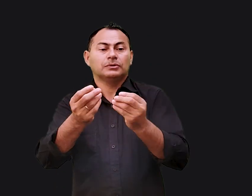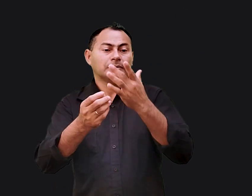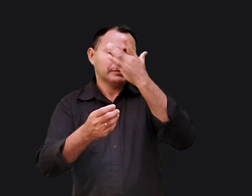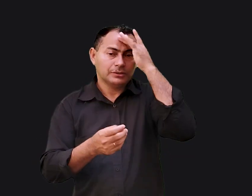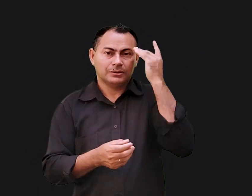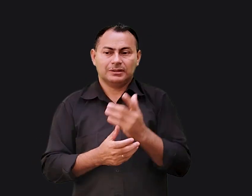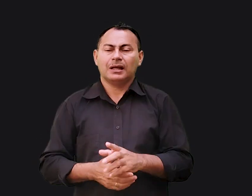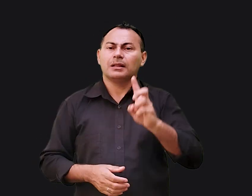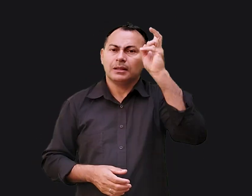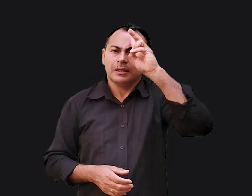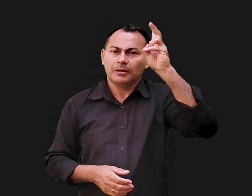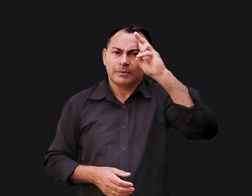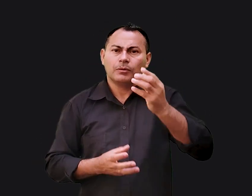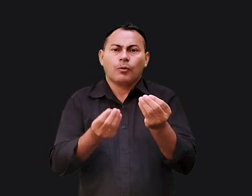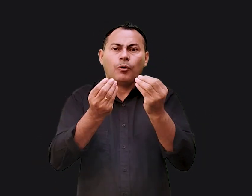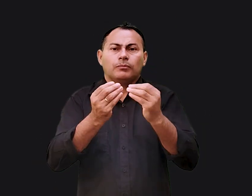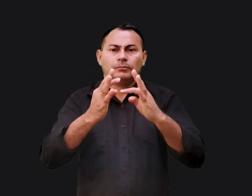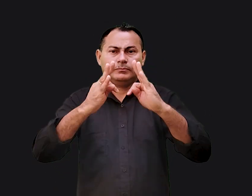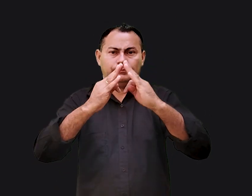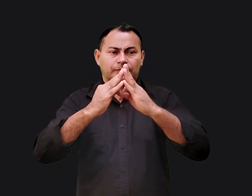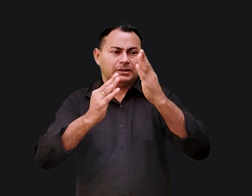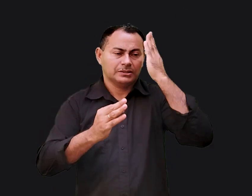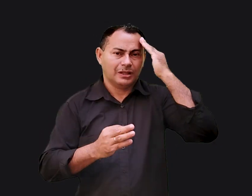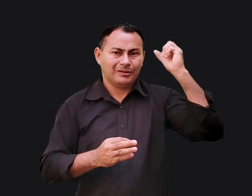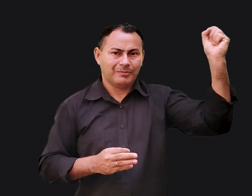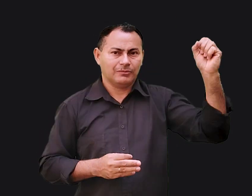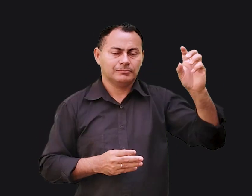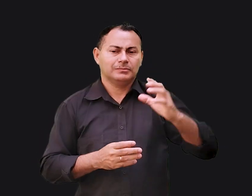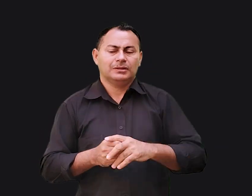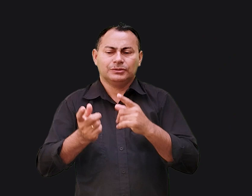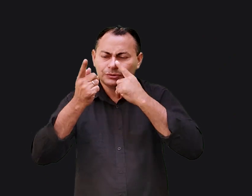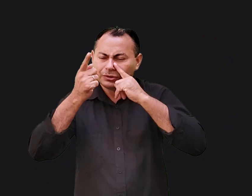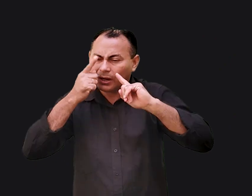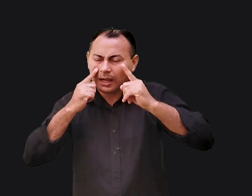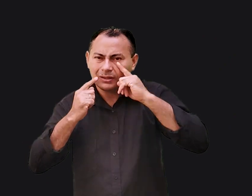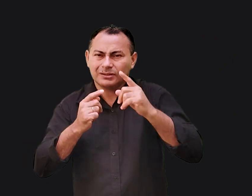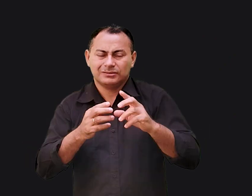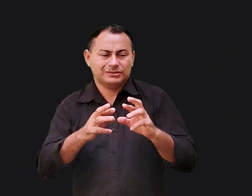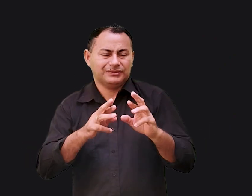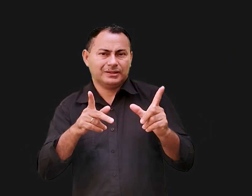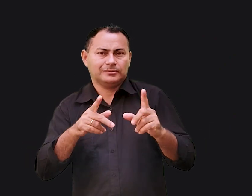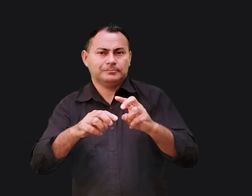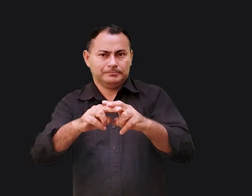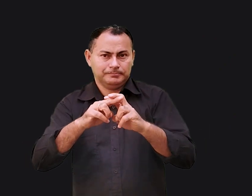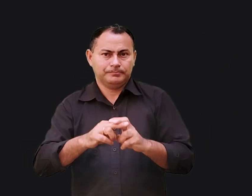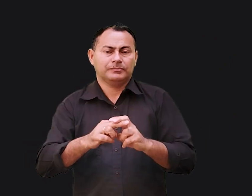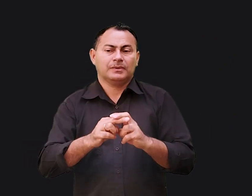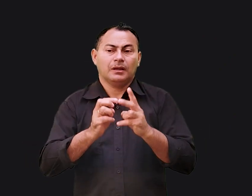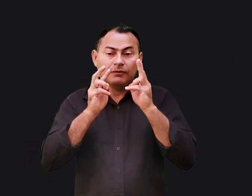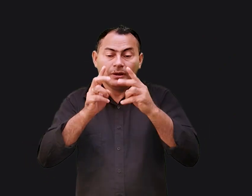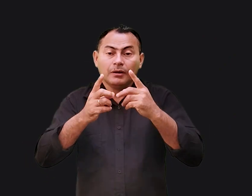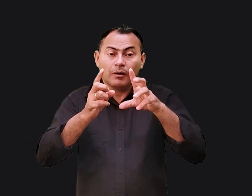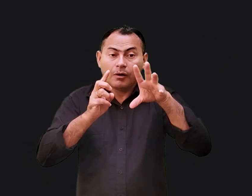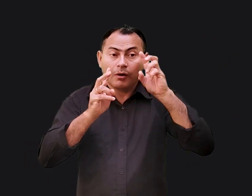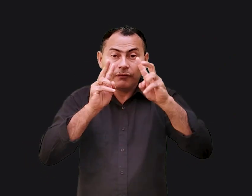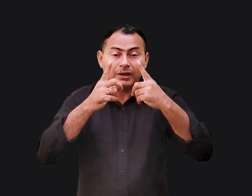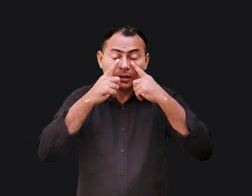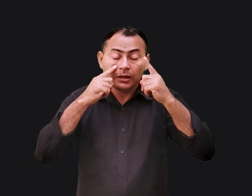muitos daqueles que se lembravam de como era o templo de Salomão choraram. Por isso podia-se ouvir choro e riso